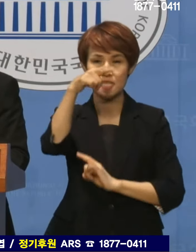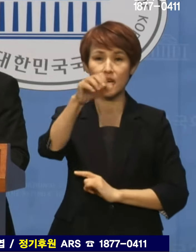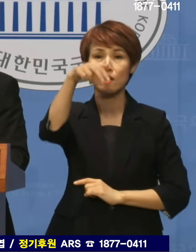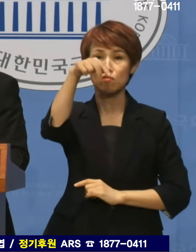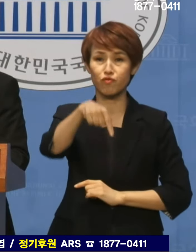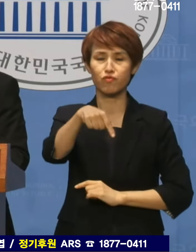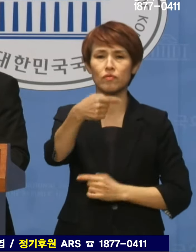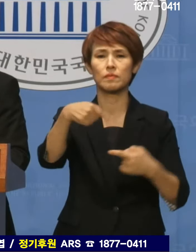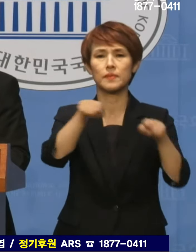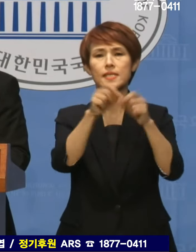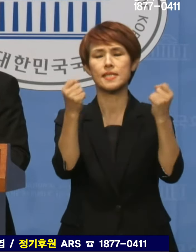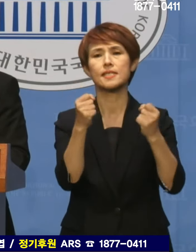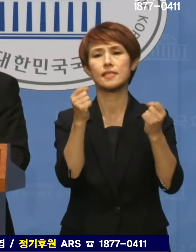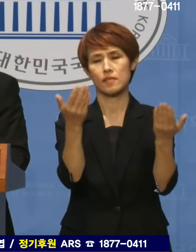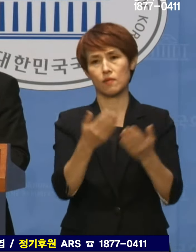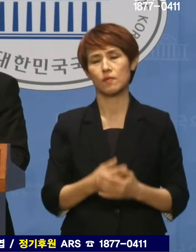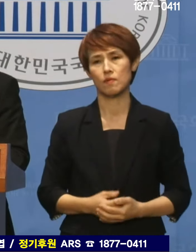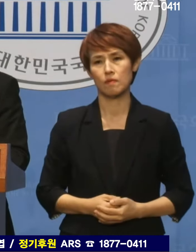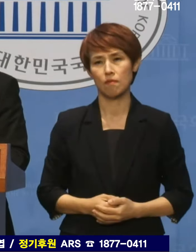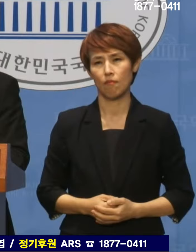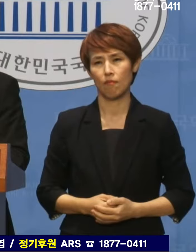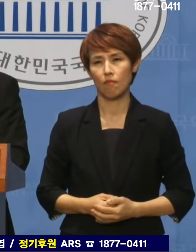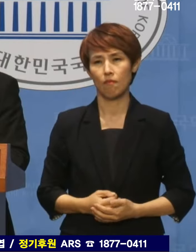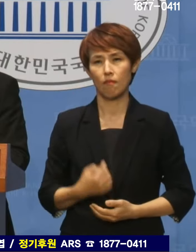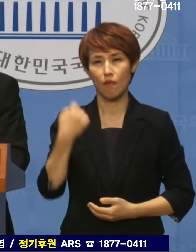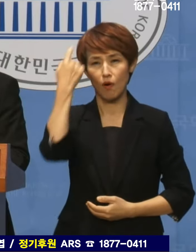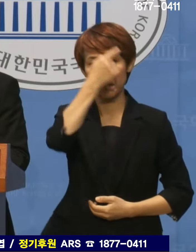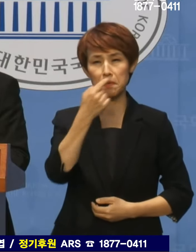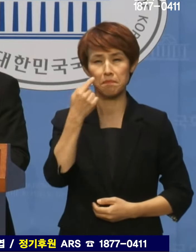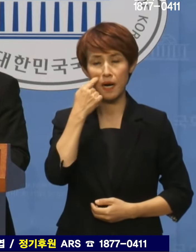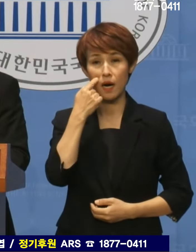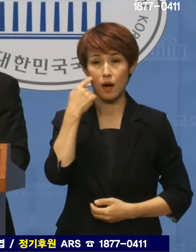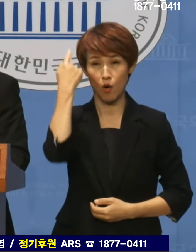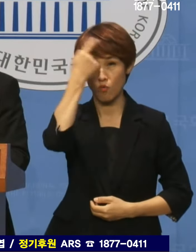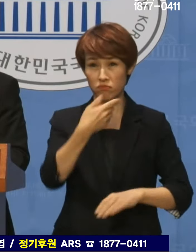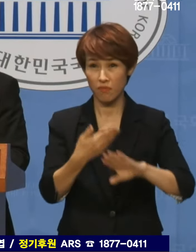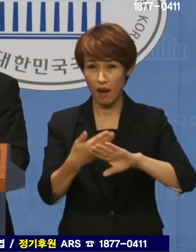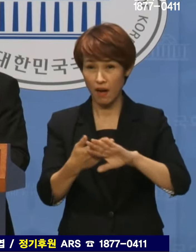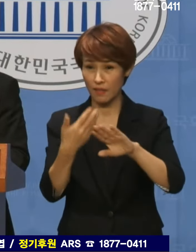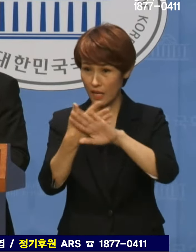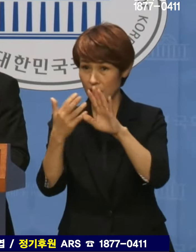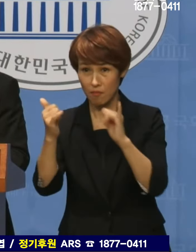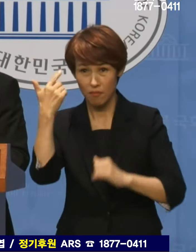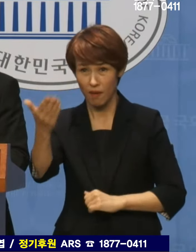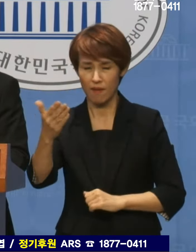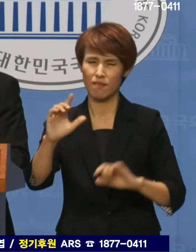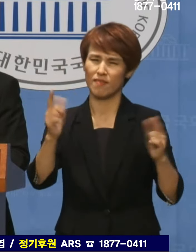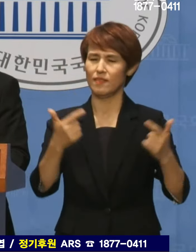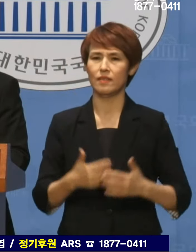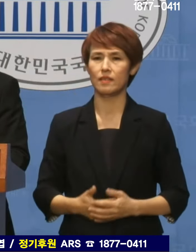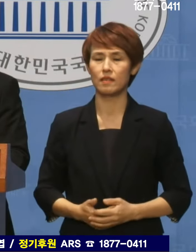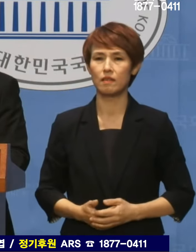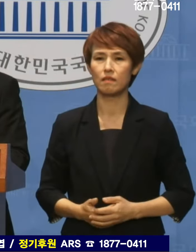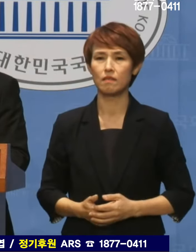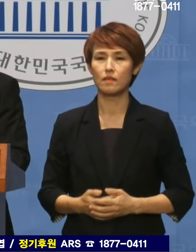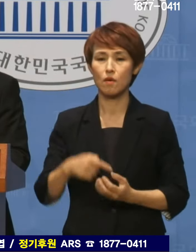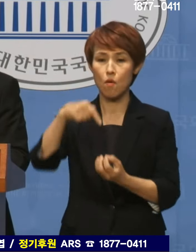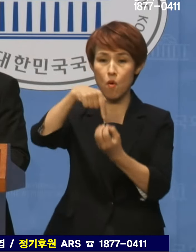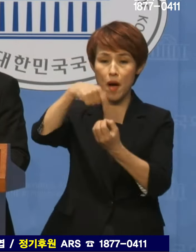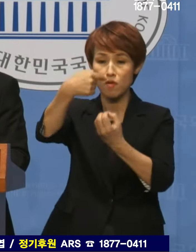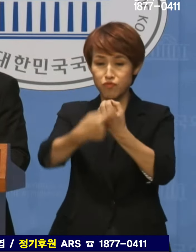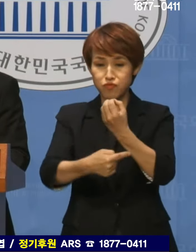있습니다. 막장 드라마처럼 얼굴에 점 하나 찍는다고 다른 사람이 되지 않고 호박에 줄